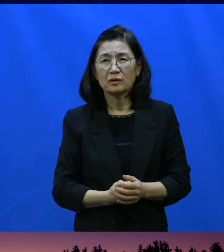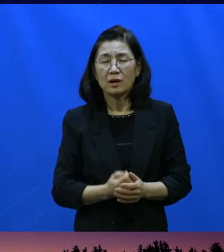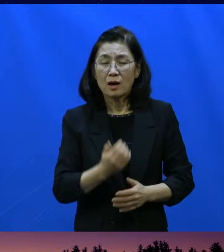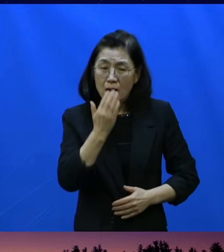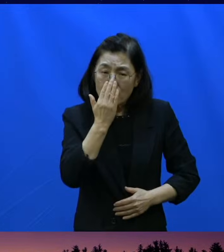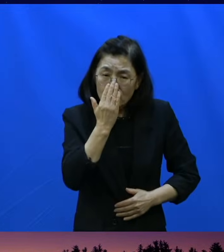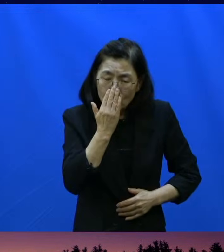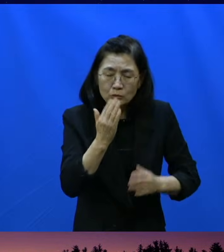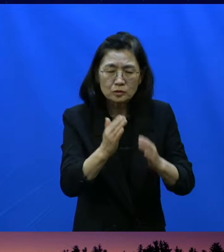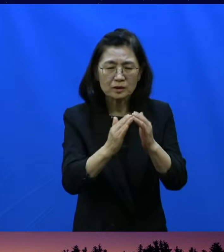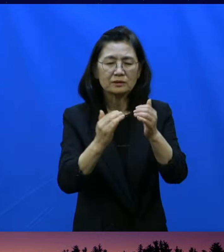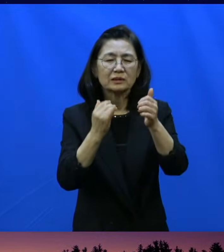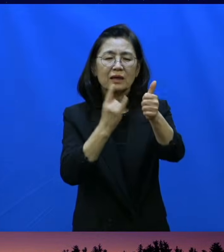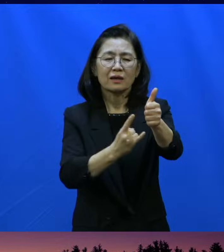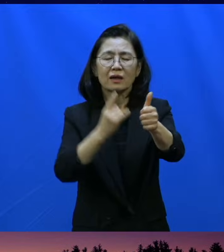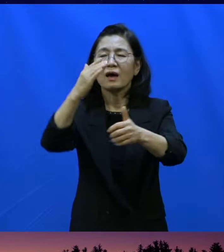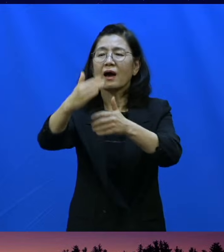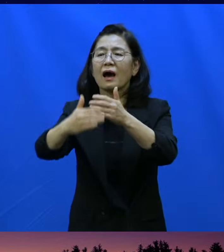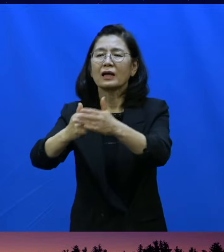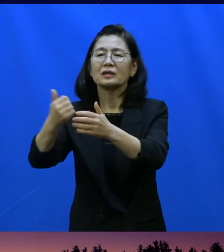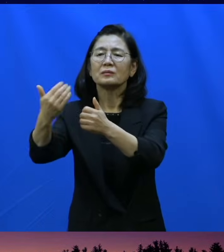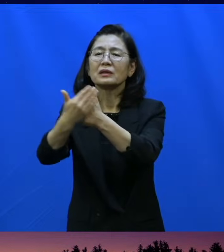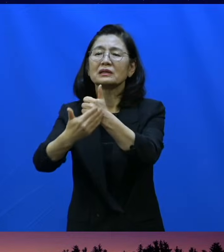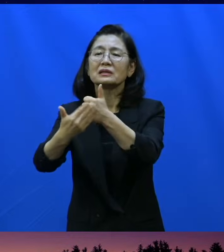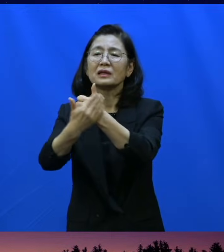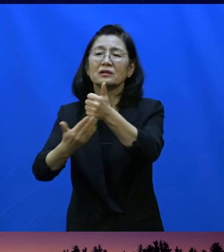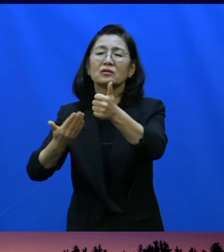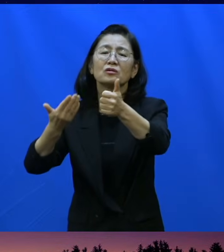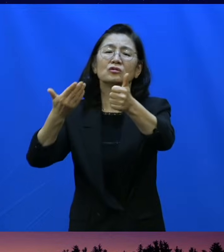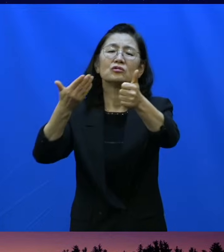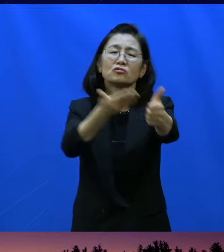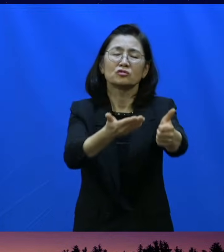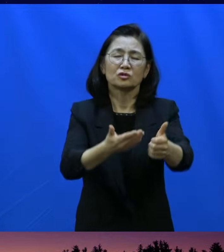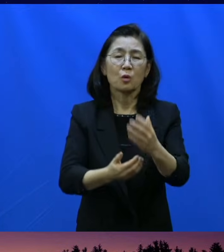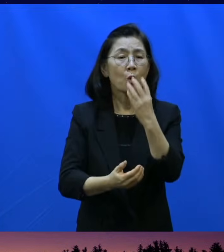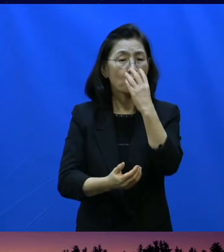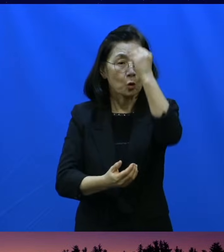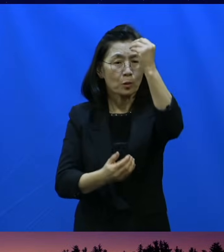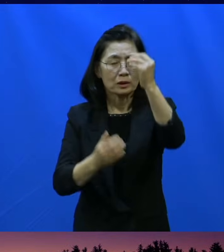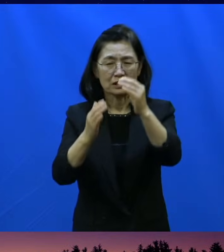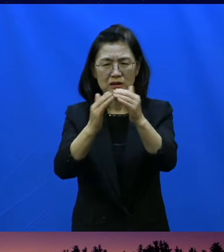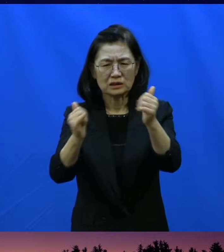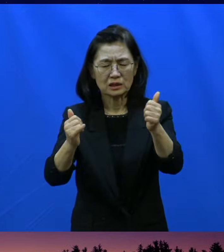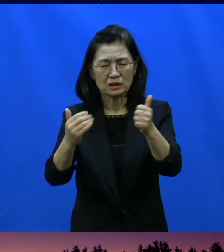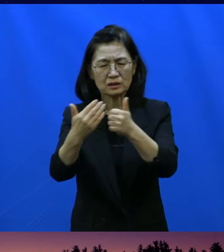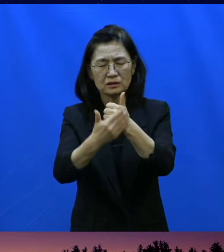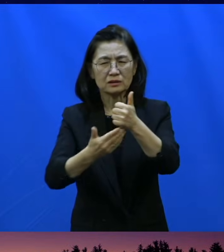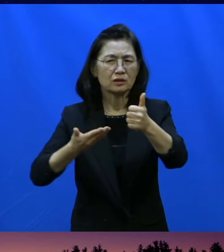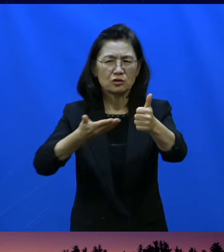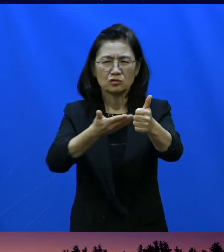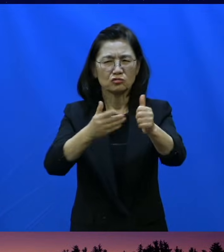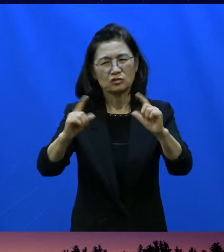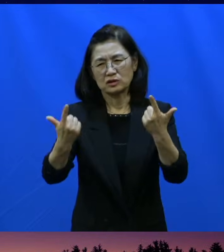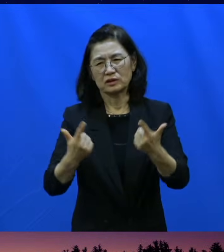겸손한 자에게 은혜를 주세요. 교만한 자에게는 은혜를 주실 수가 없어요. 절대 못